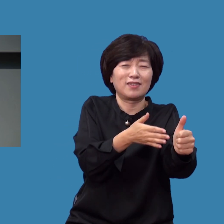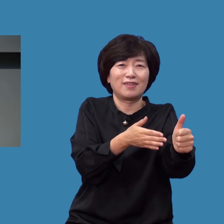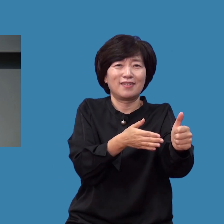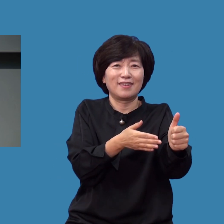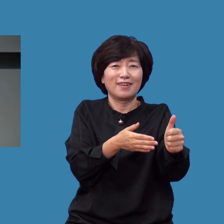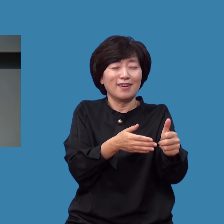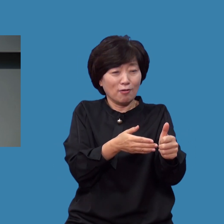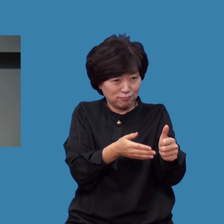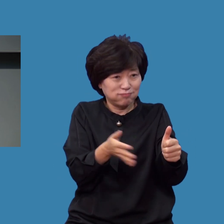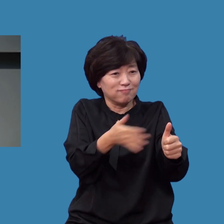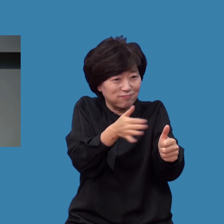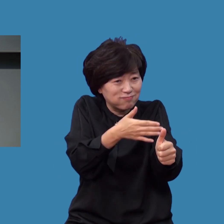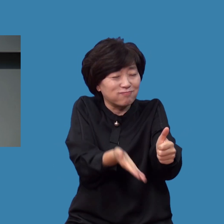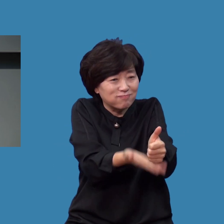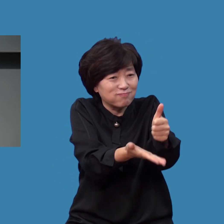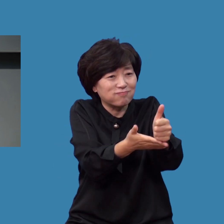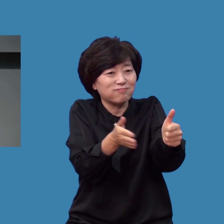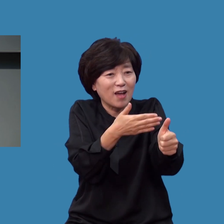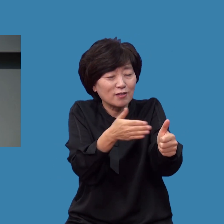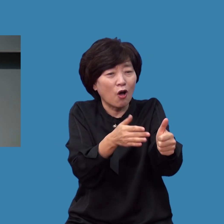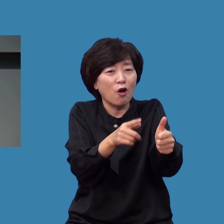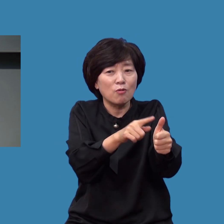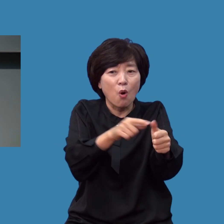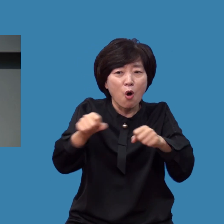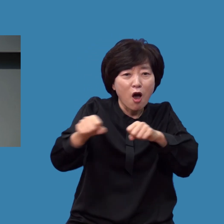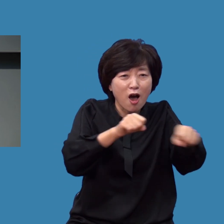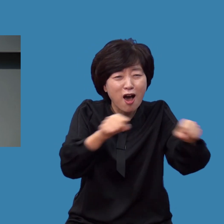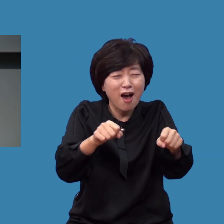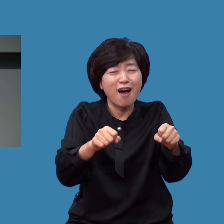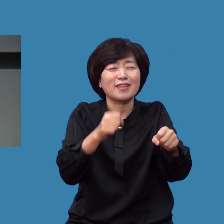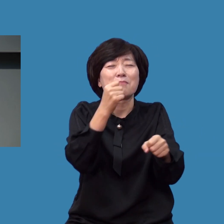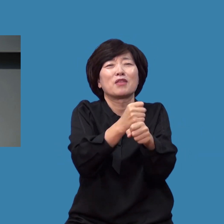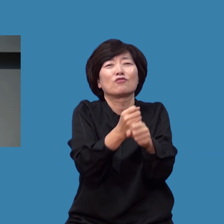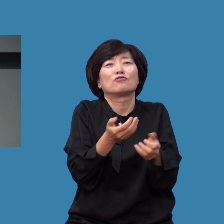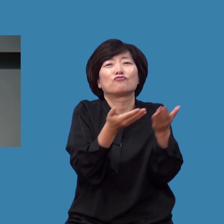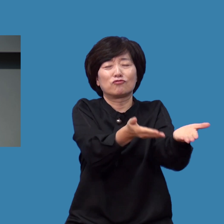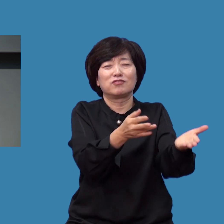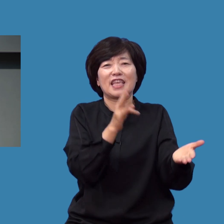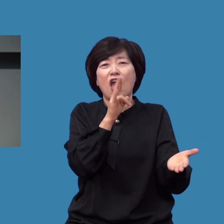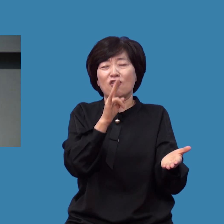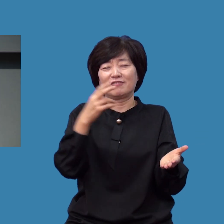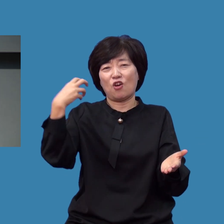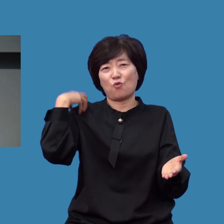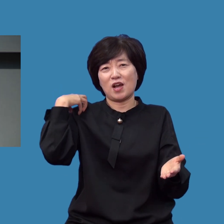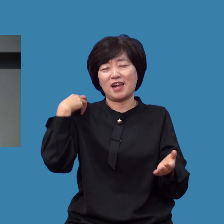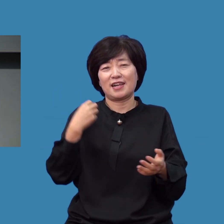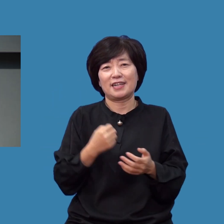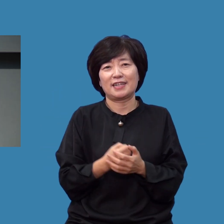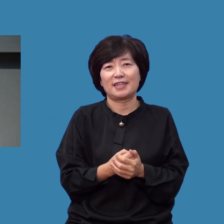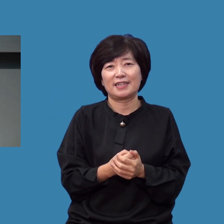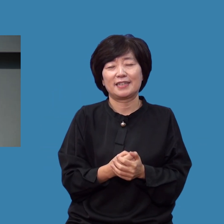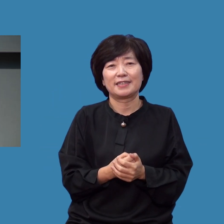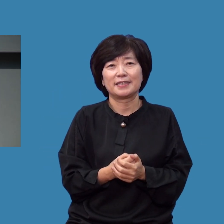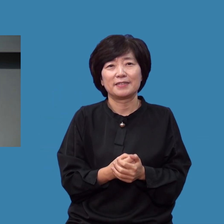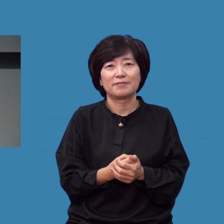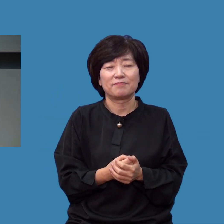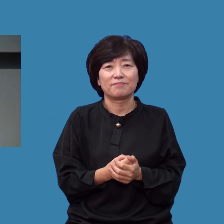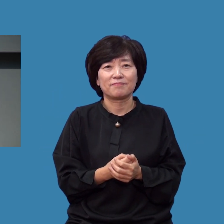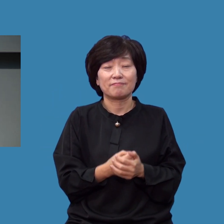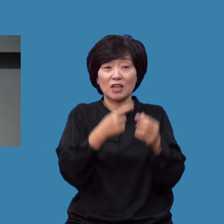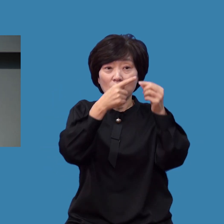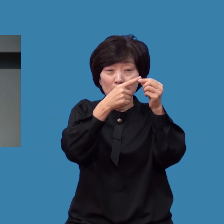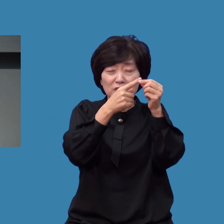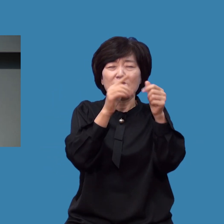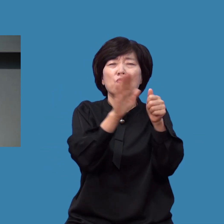격려해서 어떤 일을 하도록 하는 거예요. 아멘. 그것이 예언입니다. 세 번째는 예언은